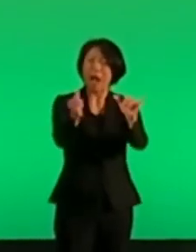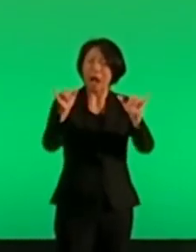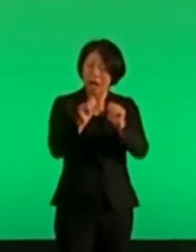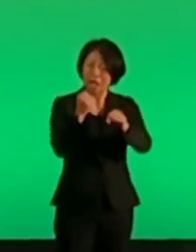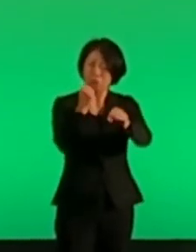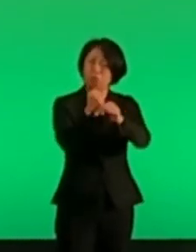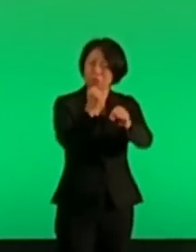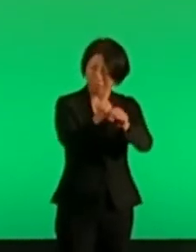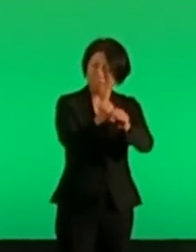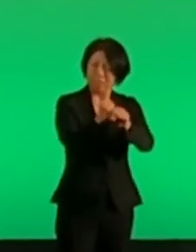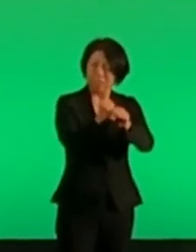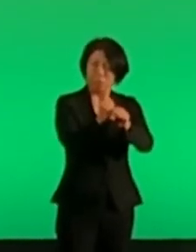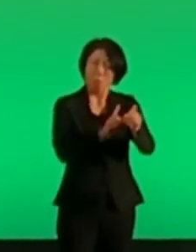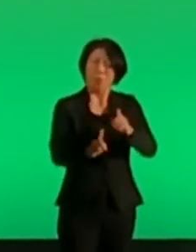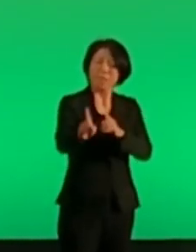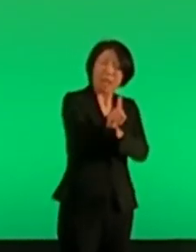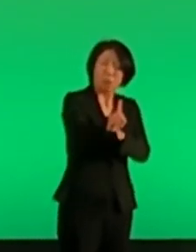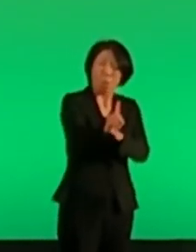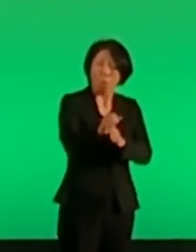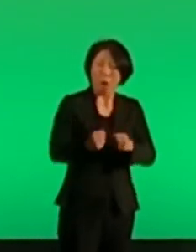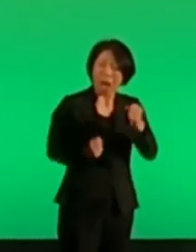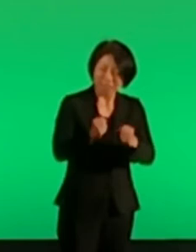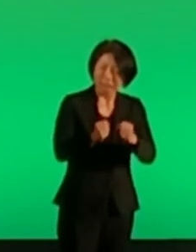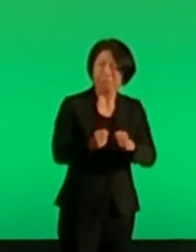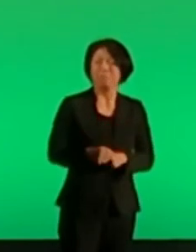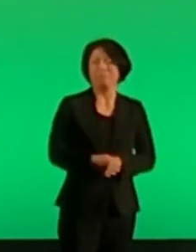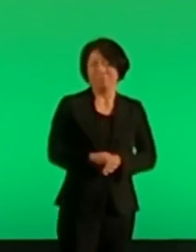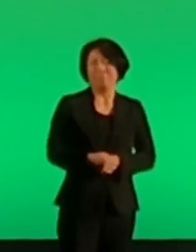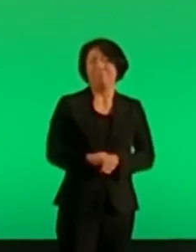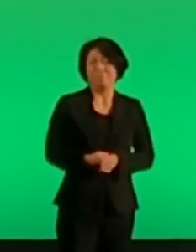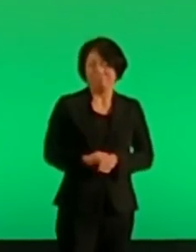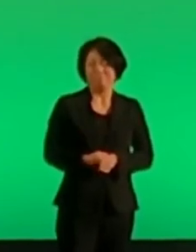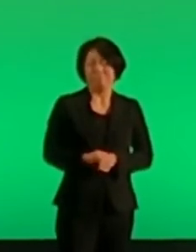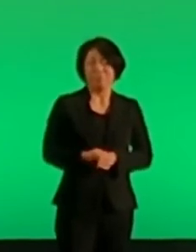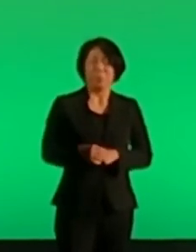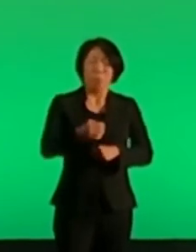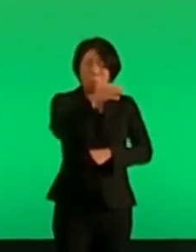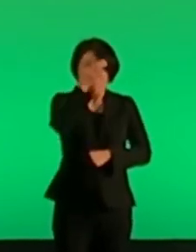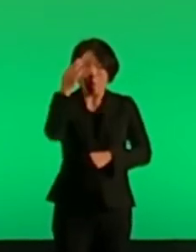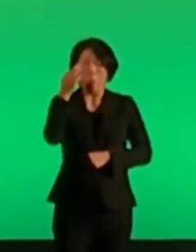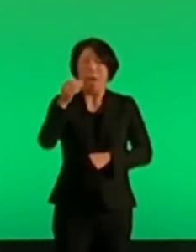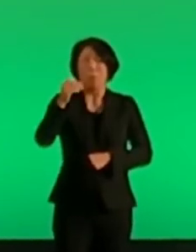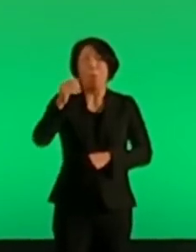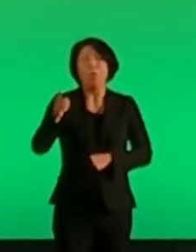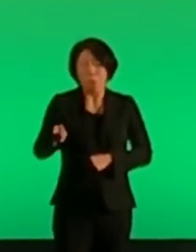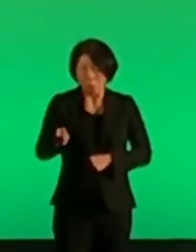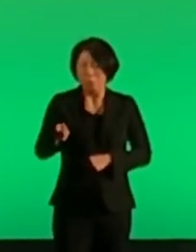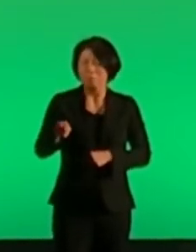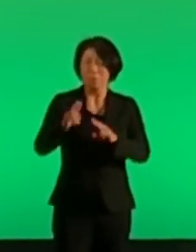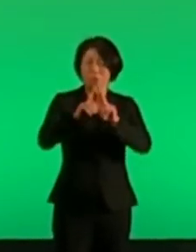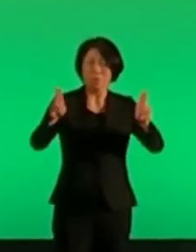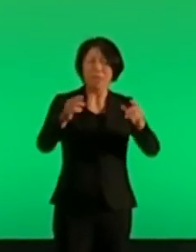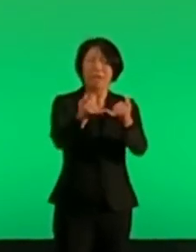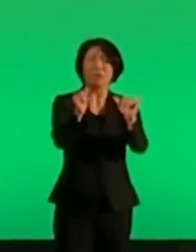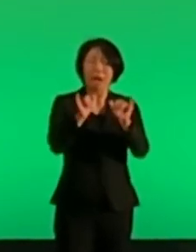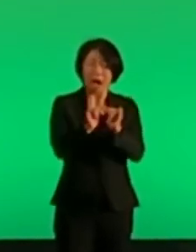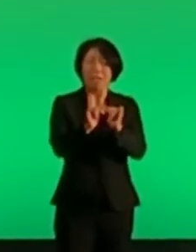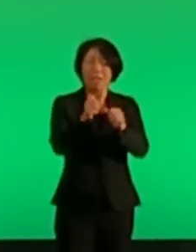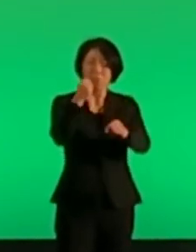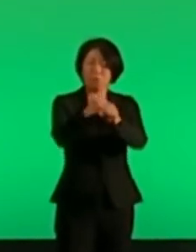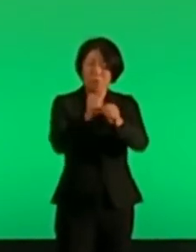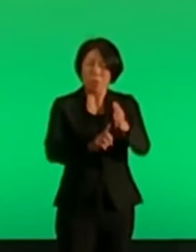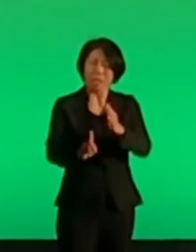ユニバーサル社会づくりの先頭を走れ、市民こぞりいて。神戸こそユニバーサル社会づくりの先頭を走